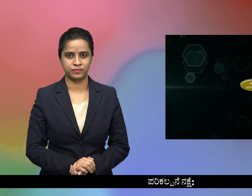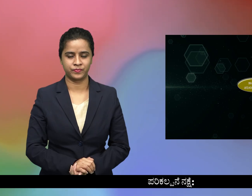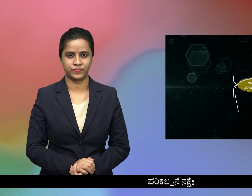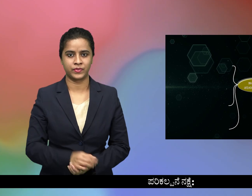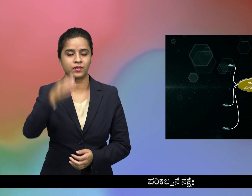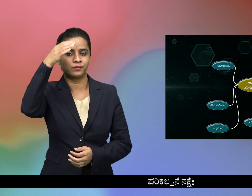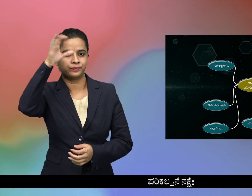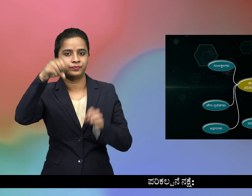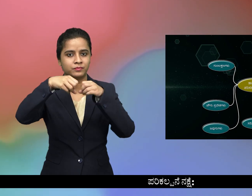ಪರಿಕಲ್ಪನೆಯ ನಕ್ಷೆ.